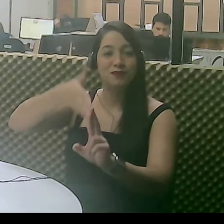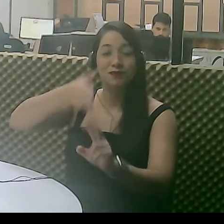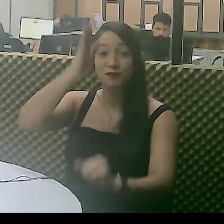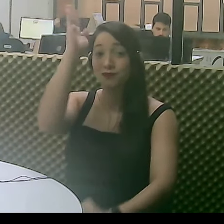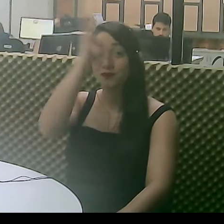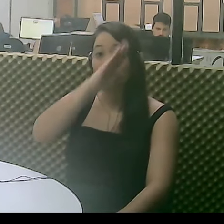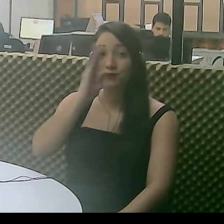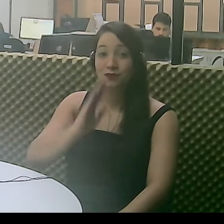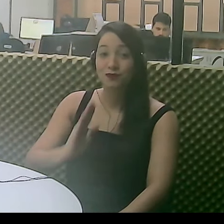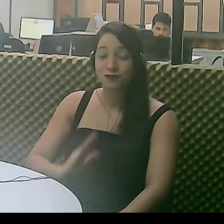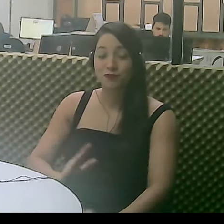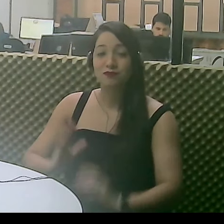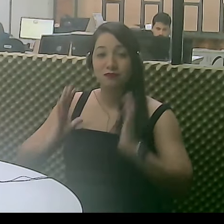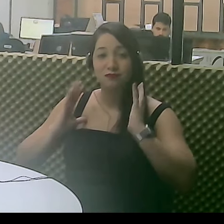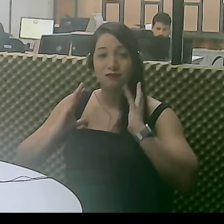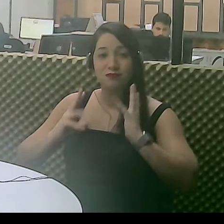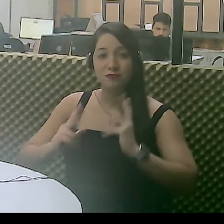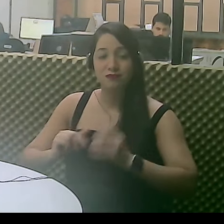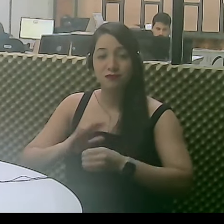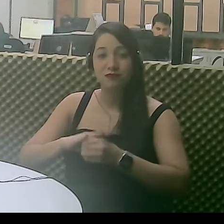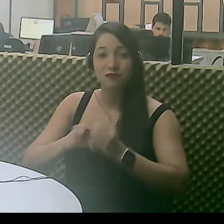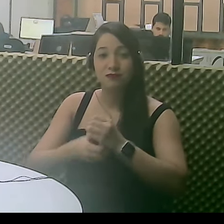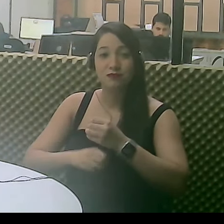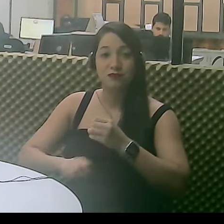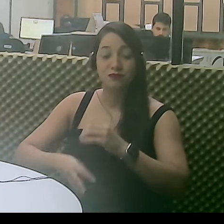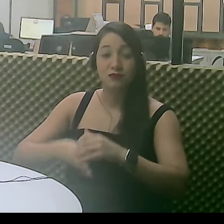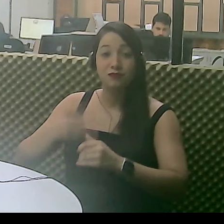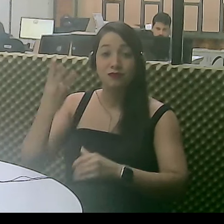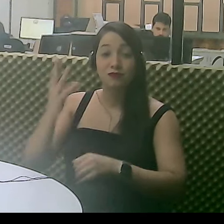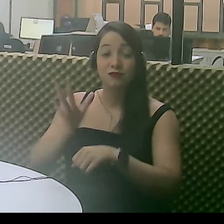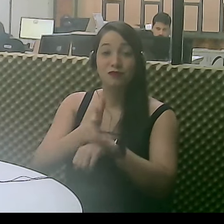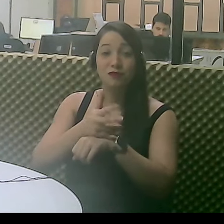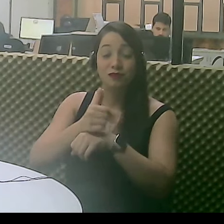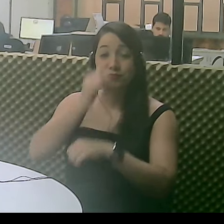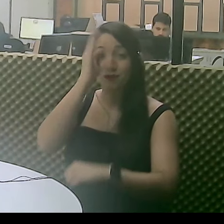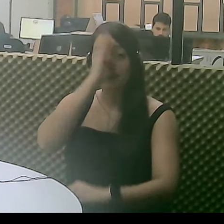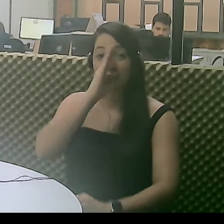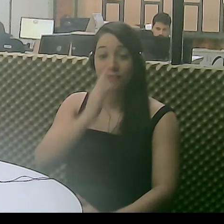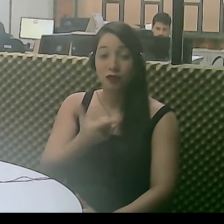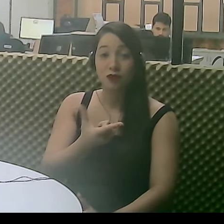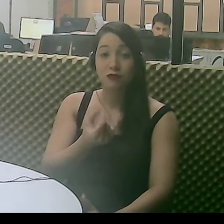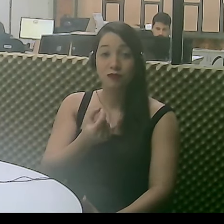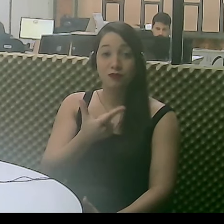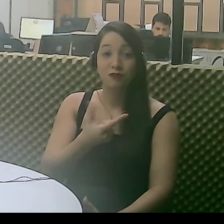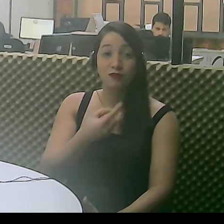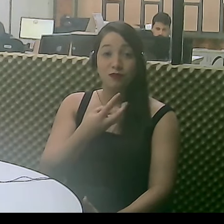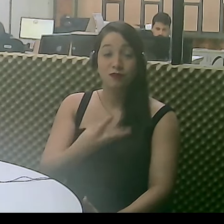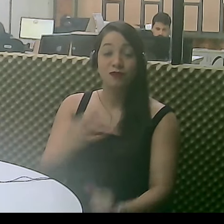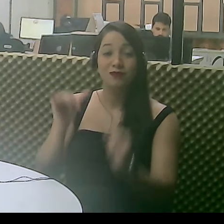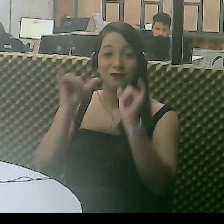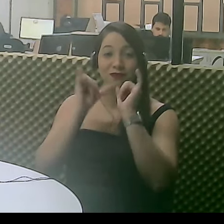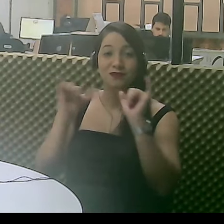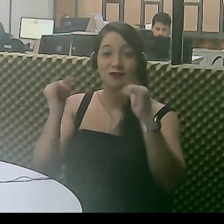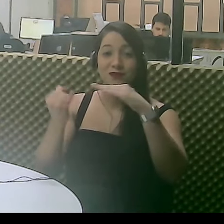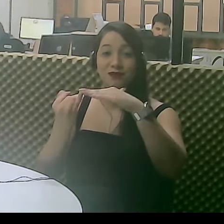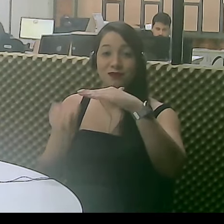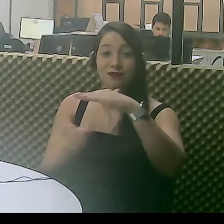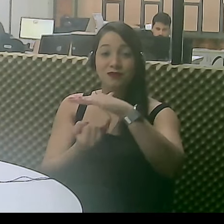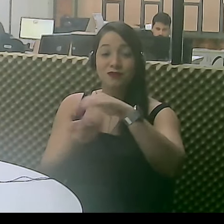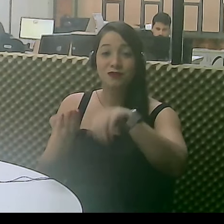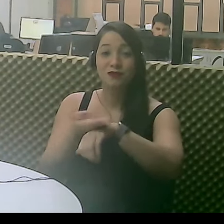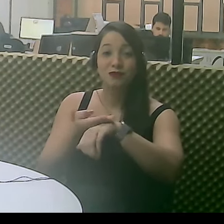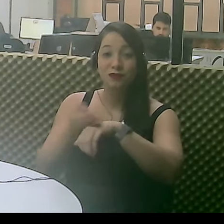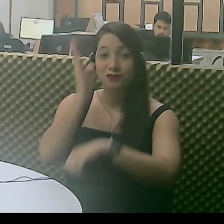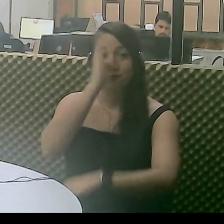em saneamento como terceiro melhor do país de acordo com o ranking 2023 divulgado pelo Instituto trata